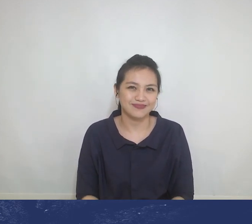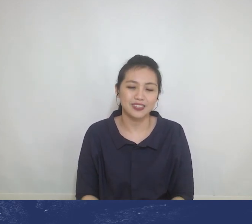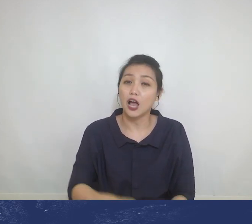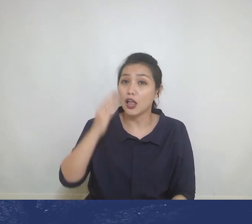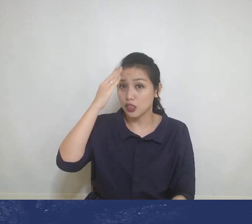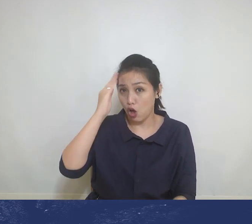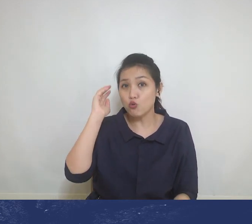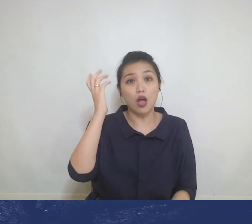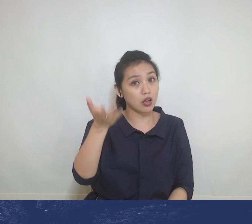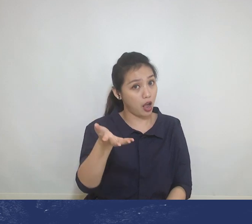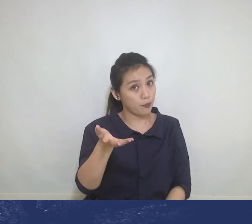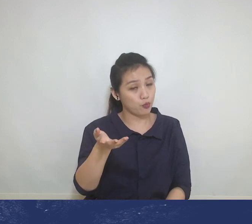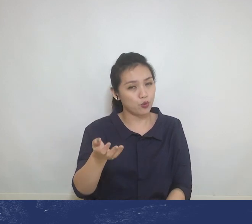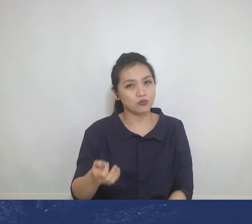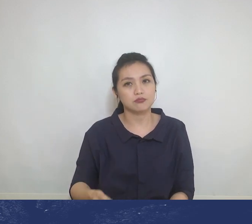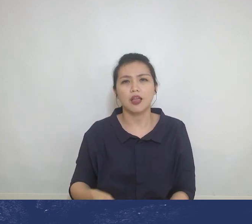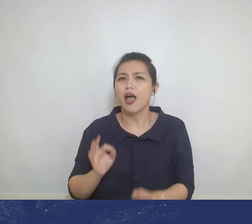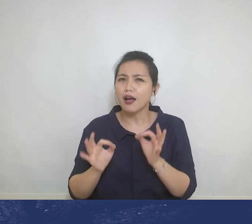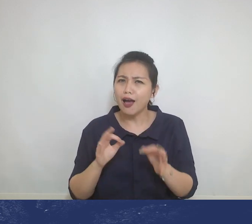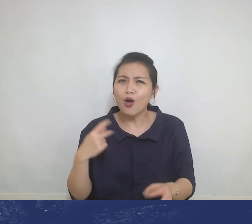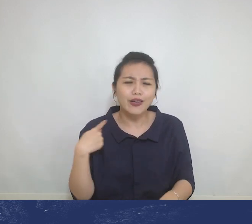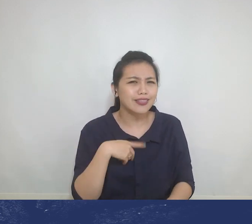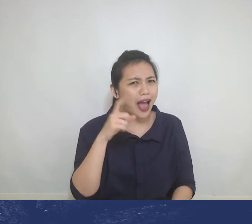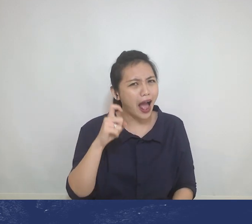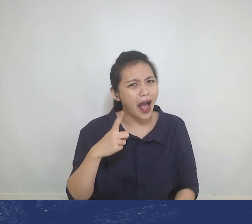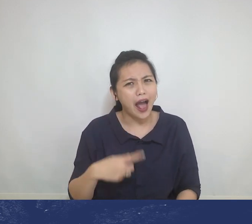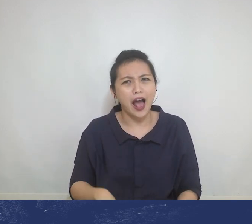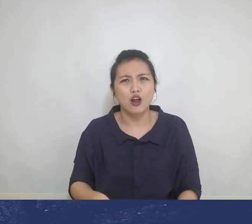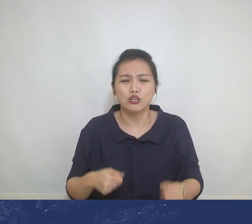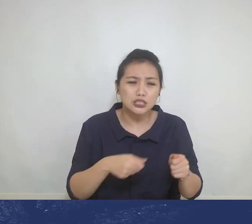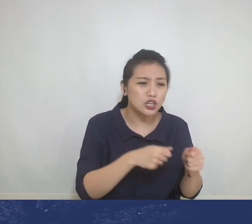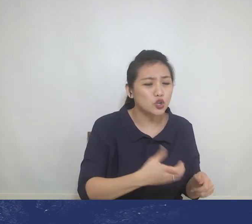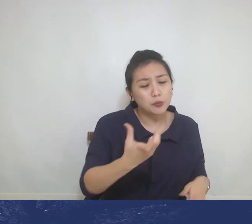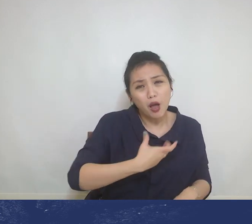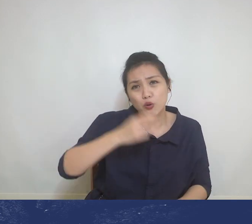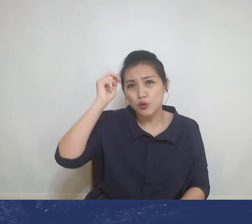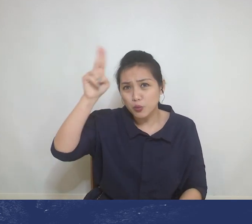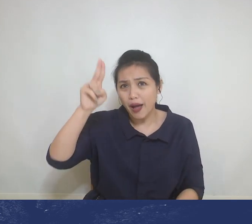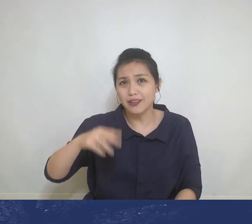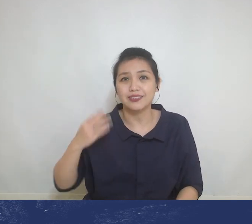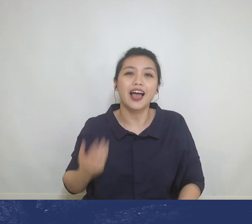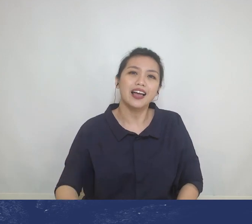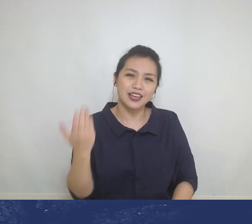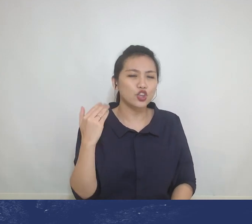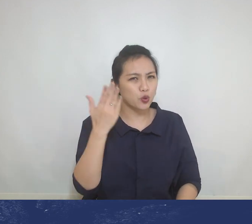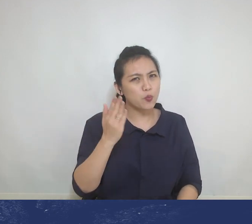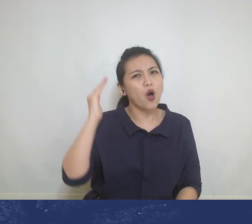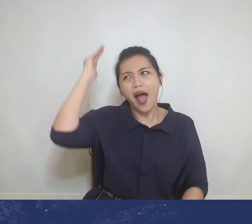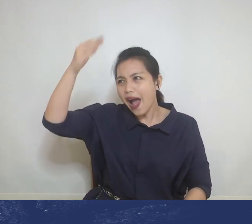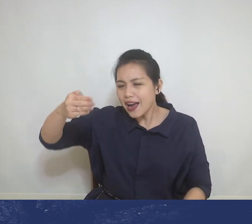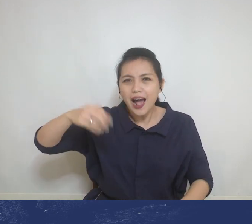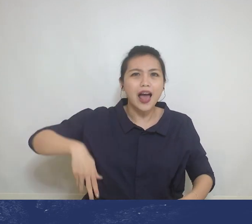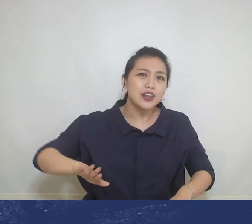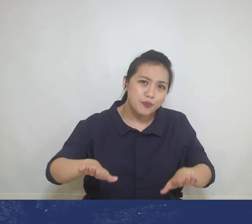Anda bahwa kita perlu merespon Tuhan? Kalau kita mau lihat hidup kita diberkati, kalau kita mau lihat hidup kita dipulihkan dan diubahkan sama